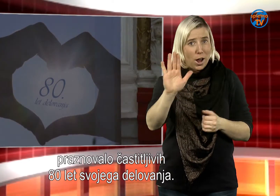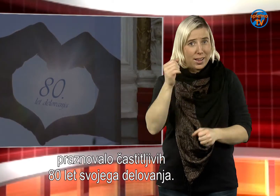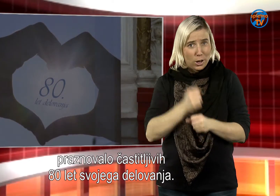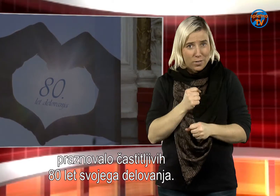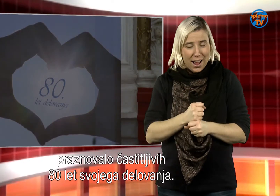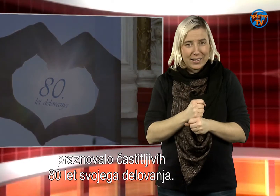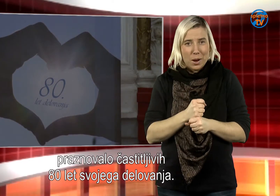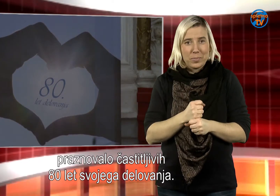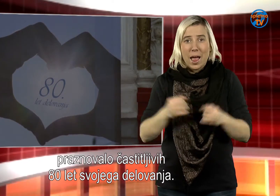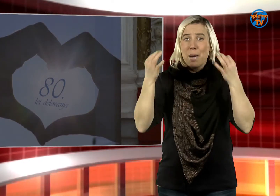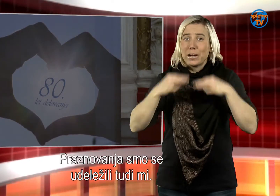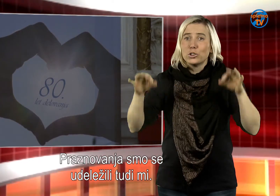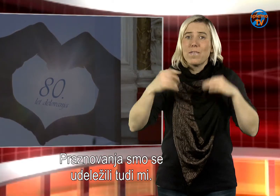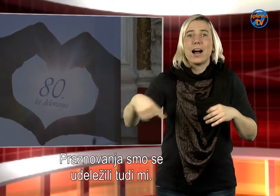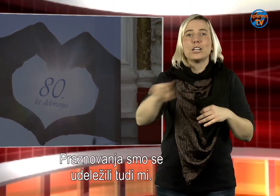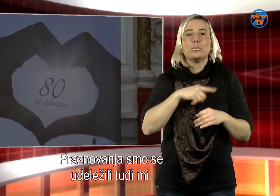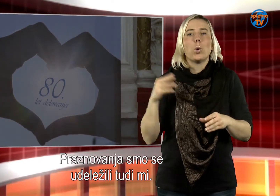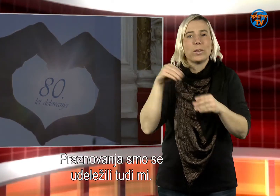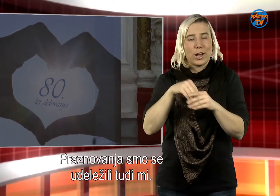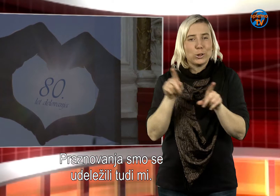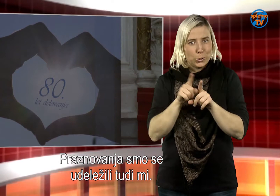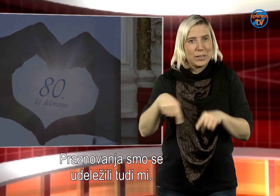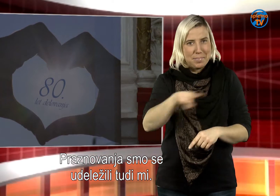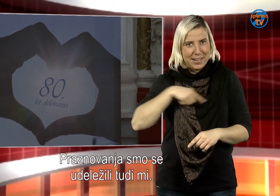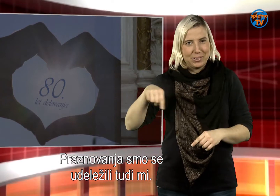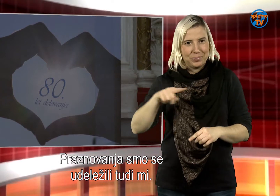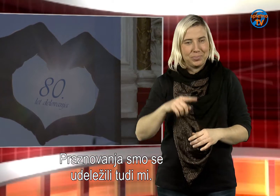svojega delovanja. Praznovanja smo se udeležili tudi mi.